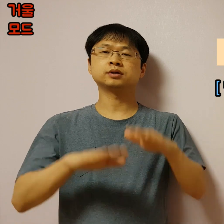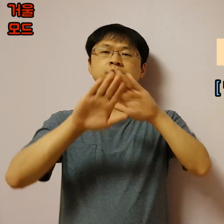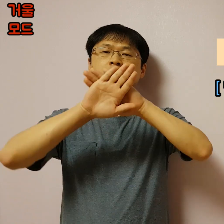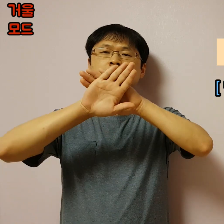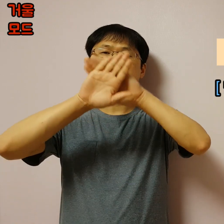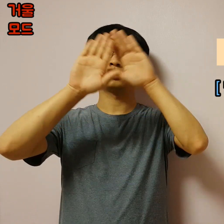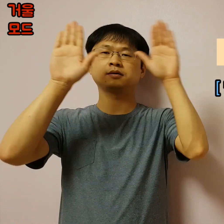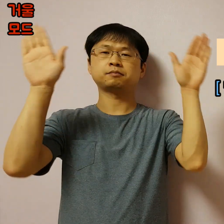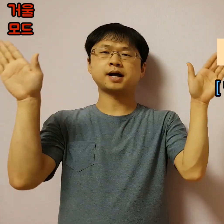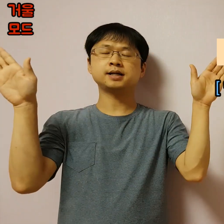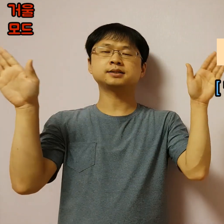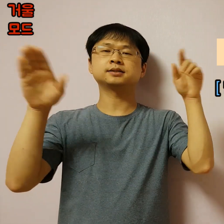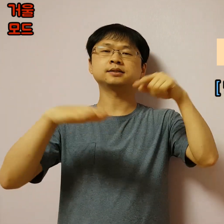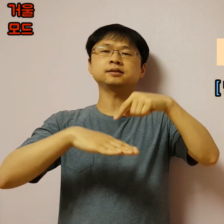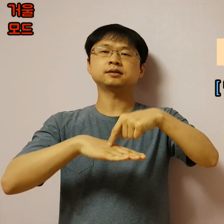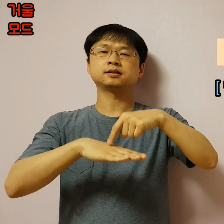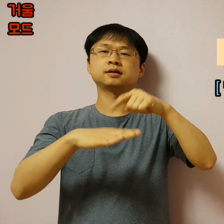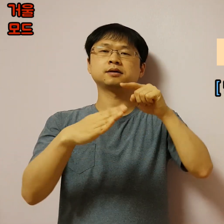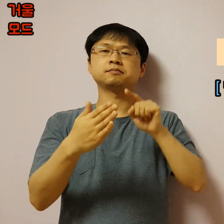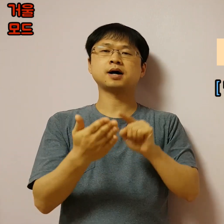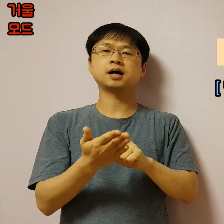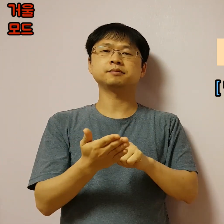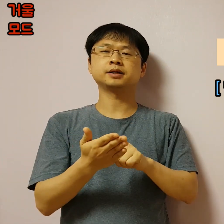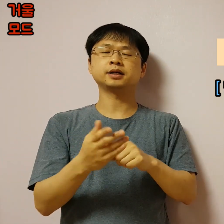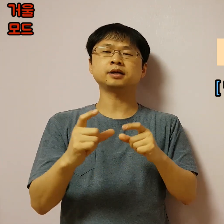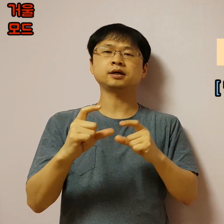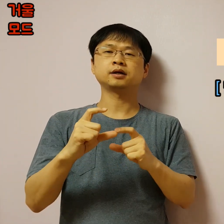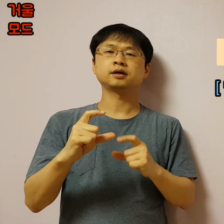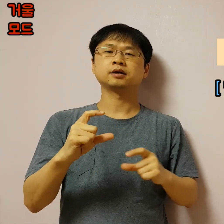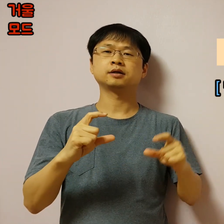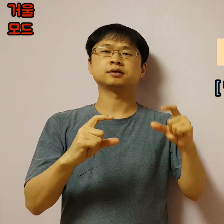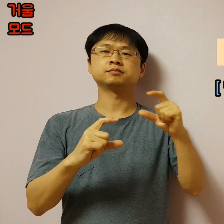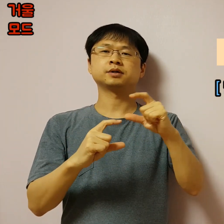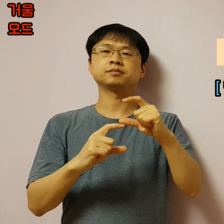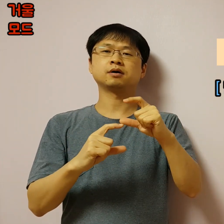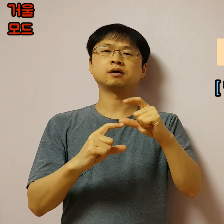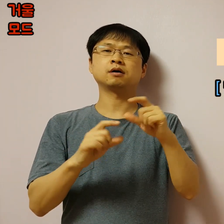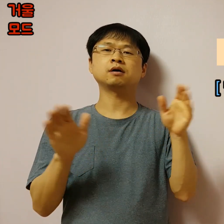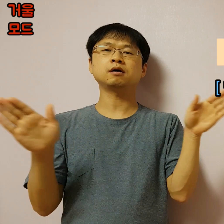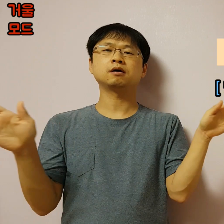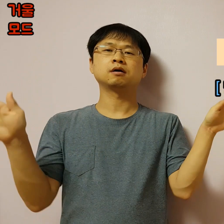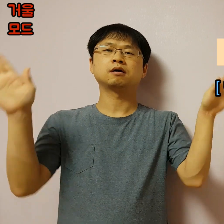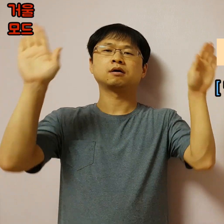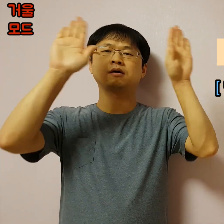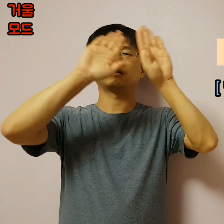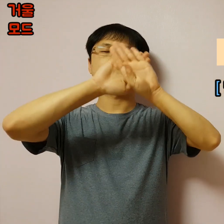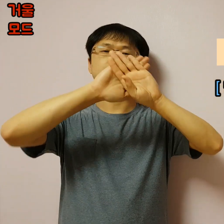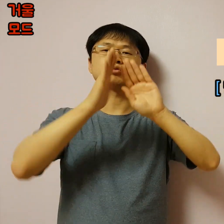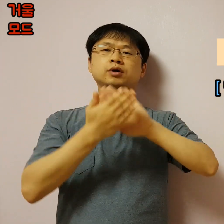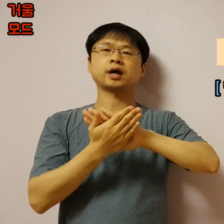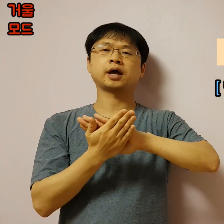수어로는 밝은 마음이 점점 더